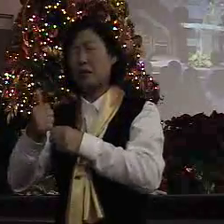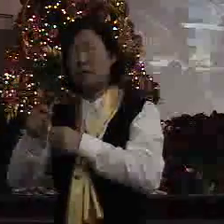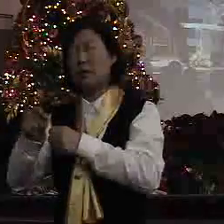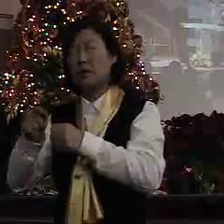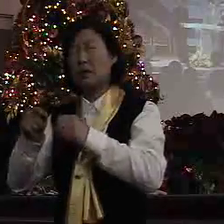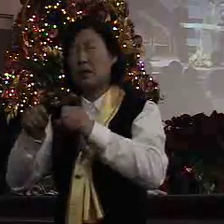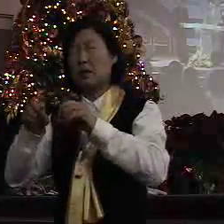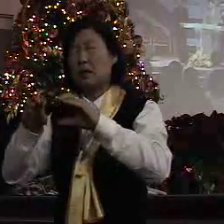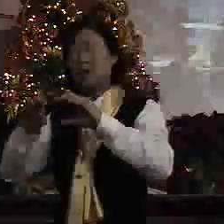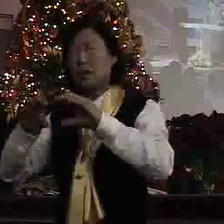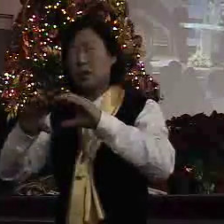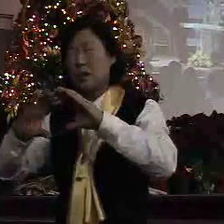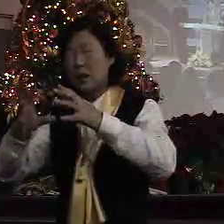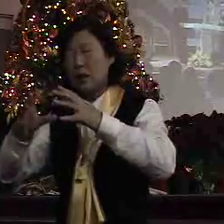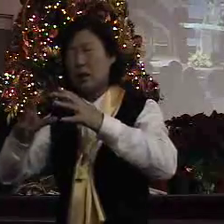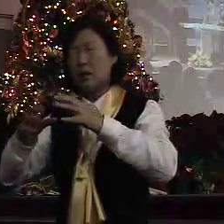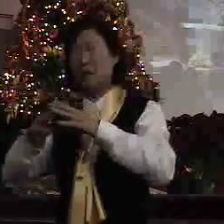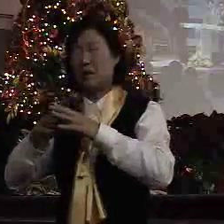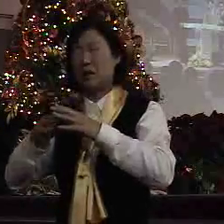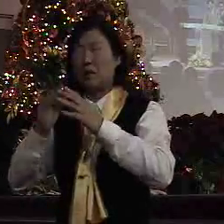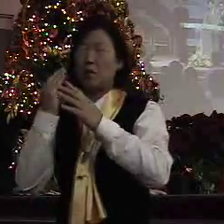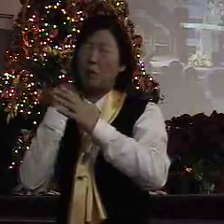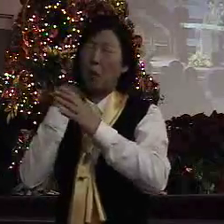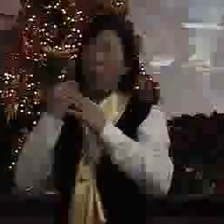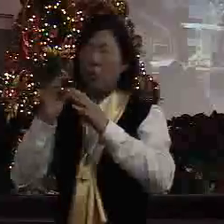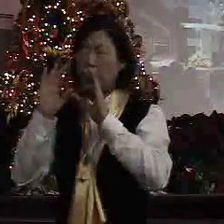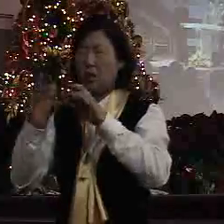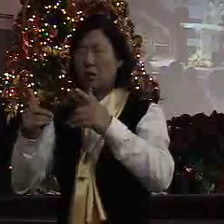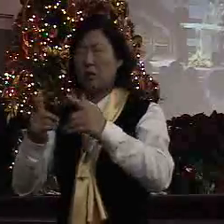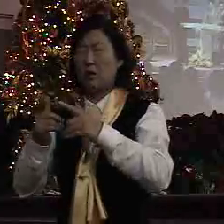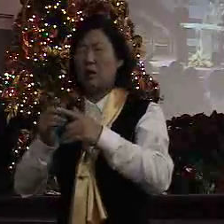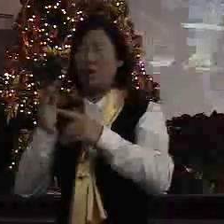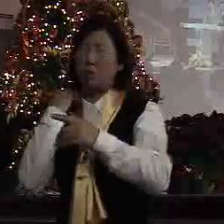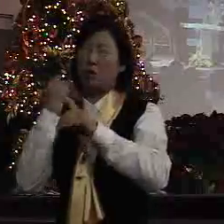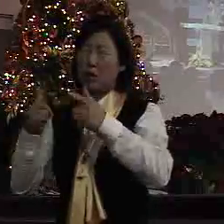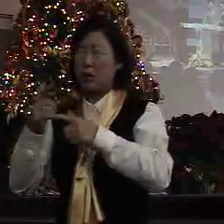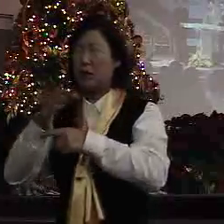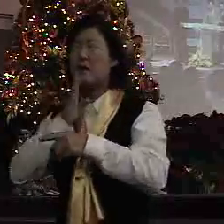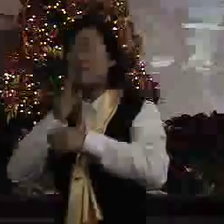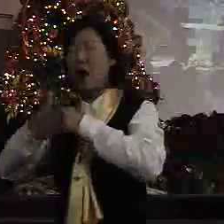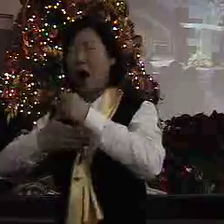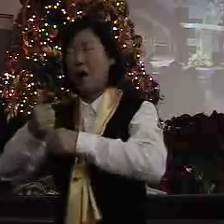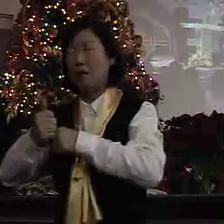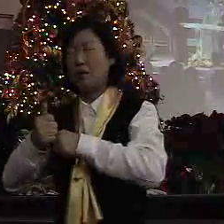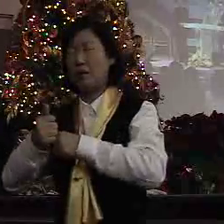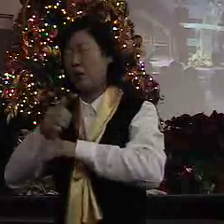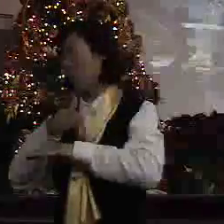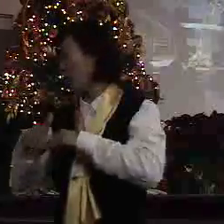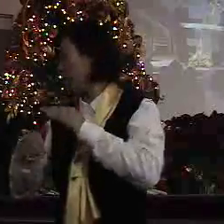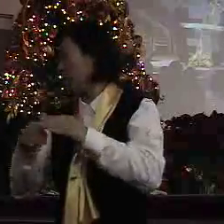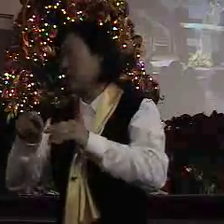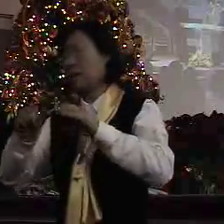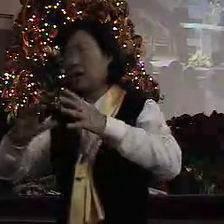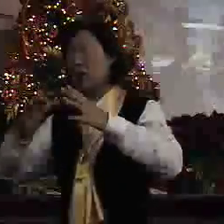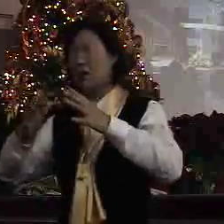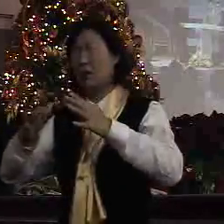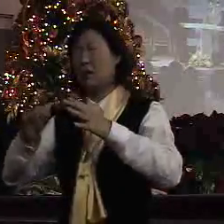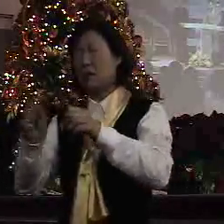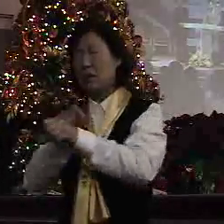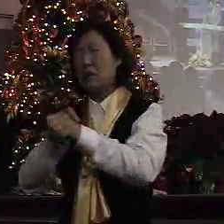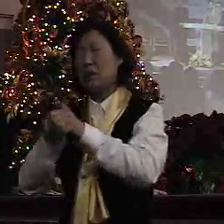나라들, 보이는 물질만을 경배하며 보이지 않는 참 하나님, 참지를 외면하며 사는 이 나라들이,